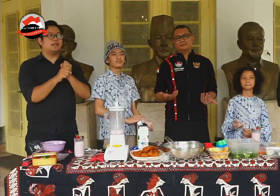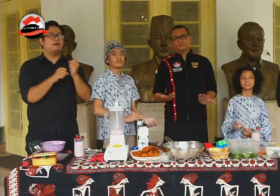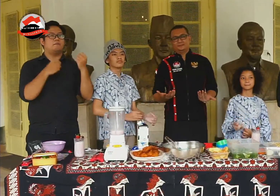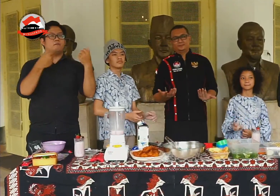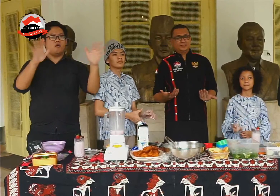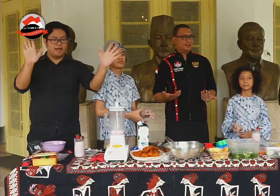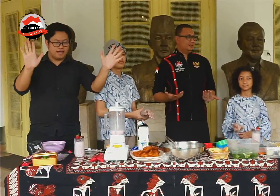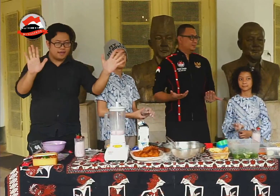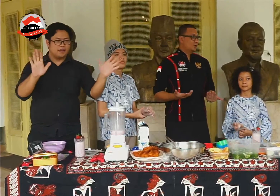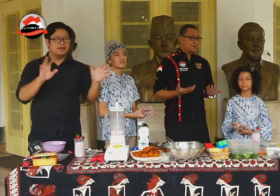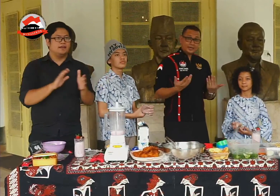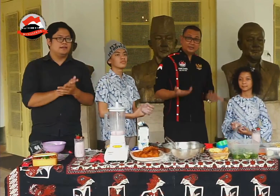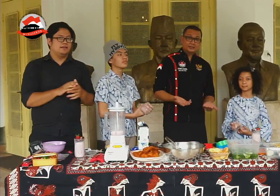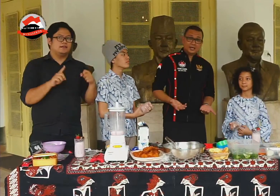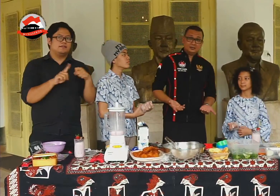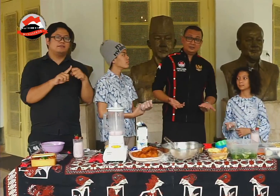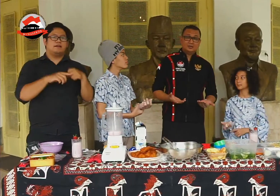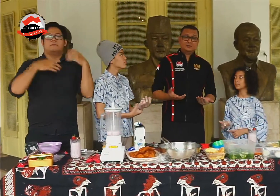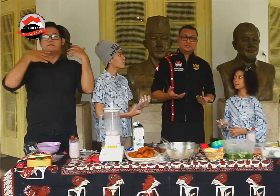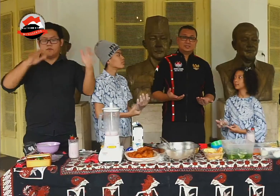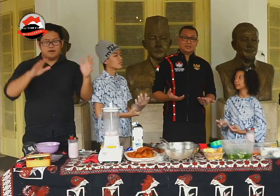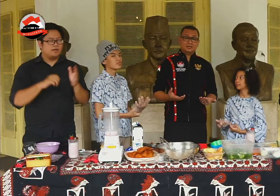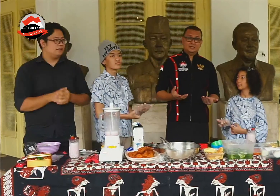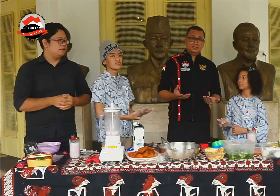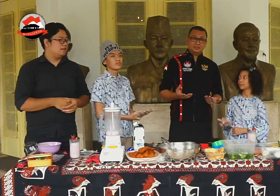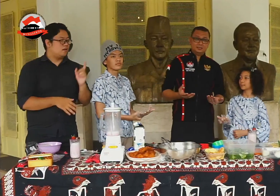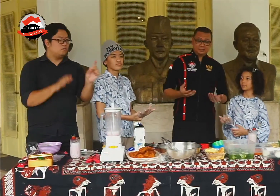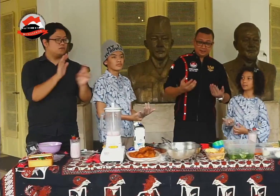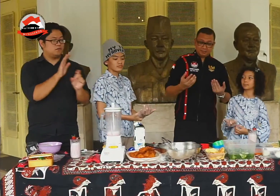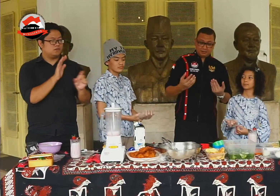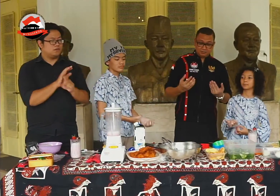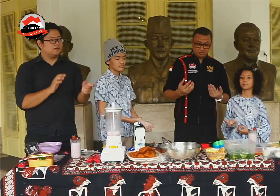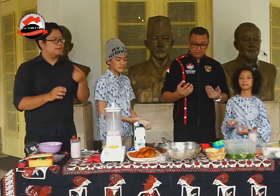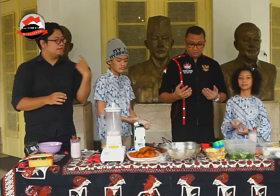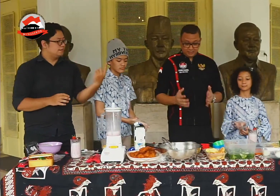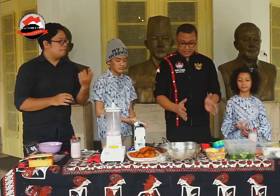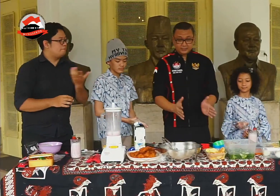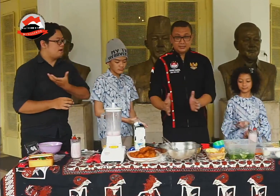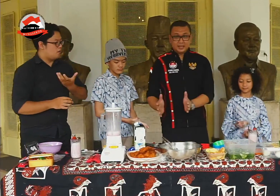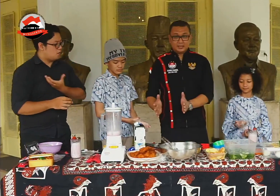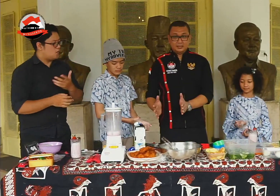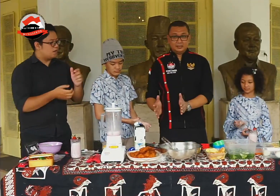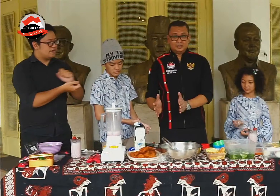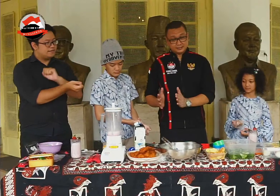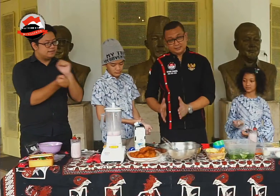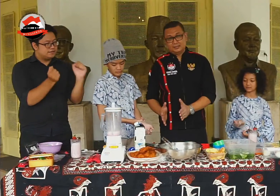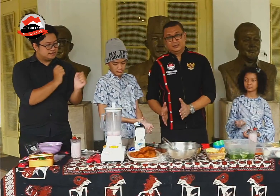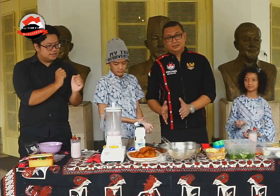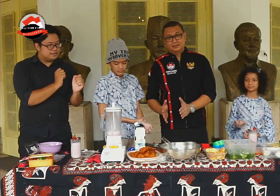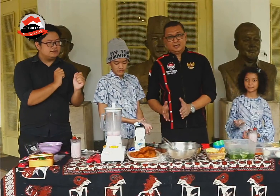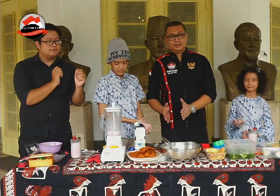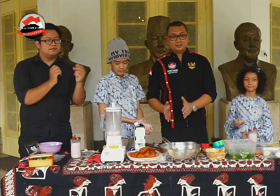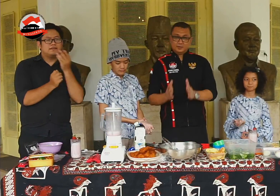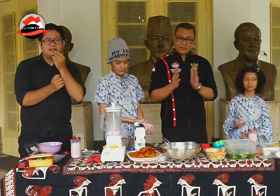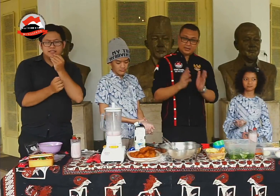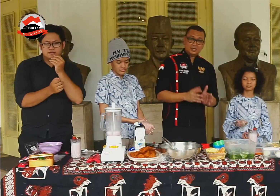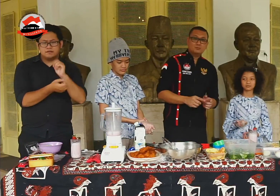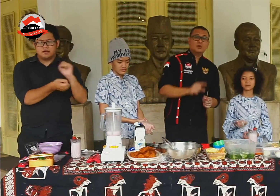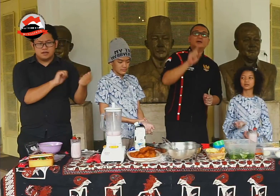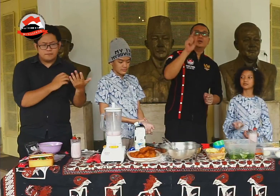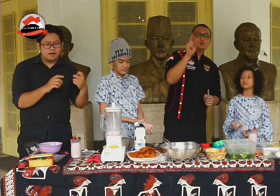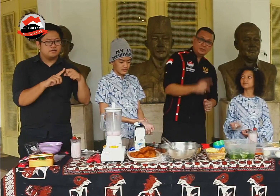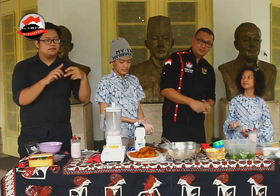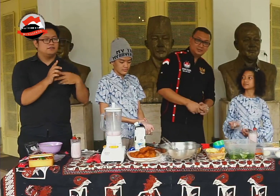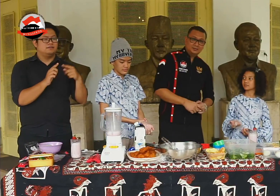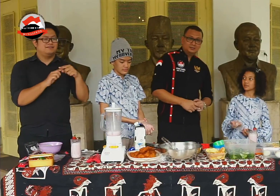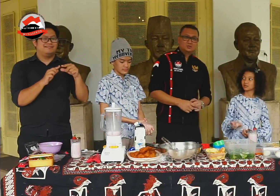Boleh pakai kentang. Ya. Boleh pakai kentang kalau misalnya seandainya kita mau mengganti dari nasi. Ya, kita boleh pakai kentang, boleh